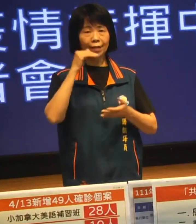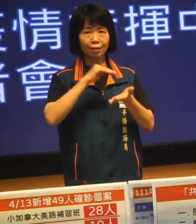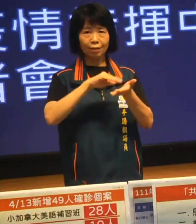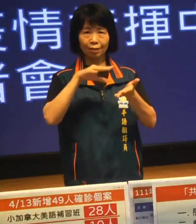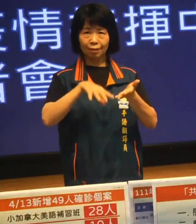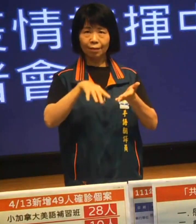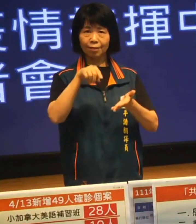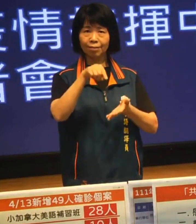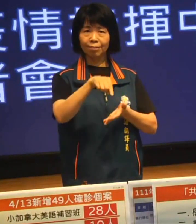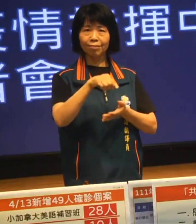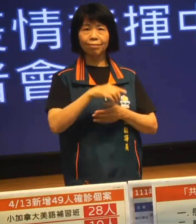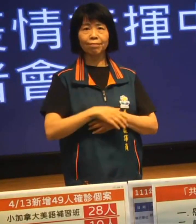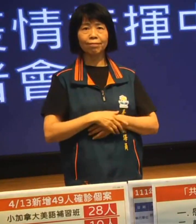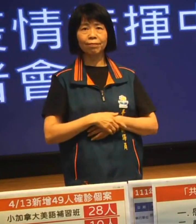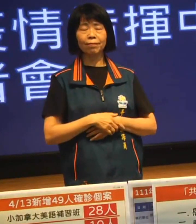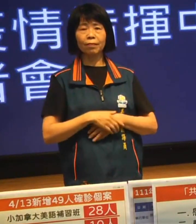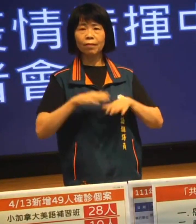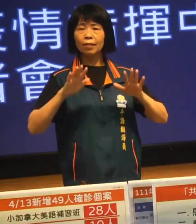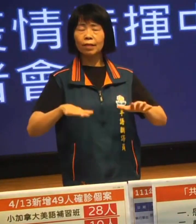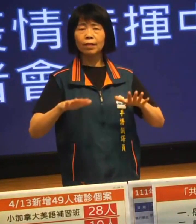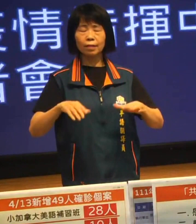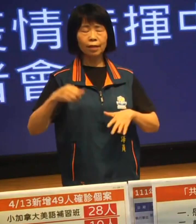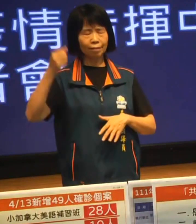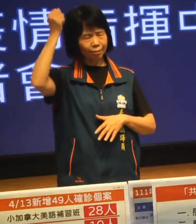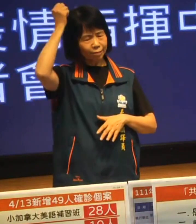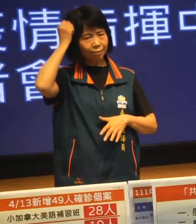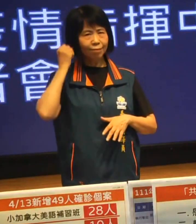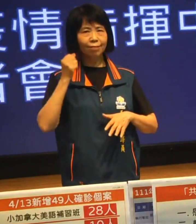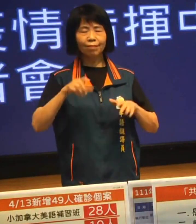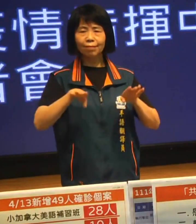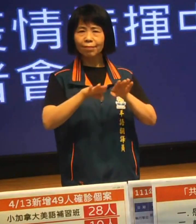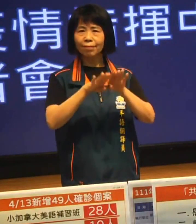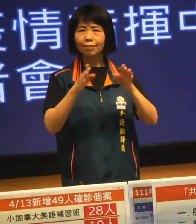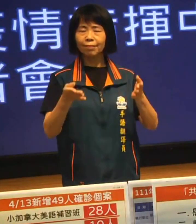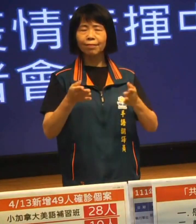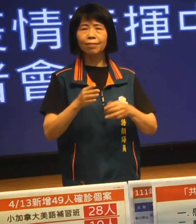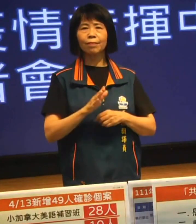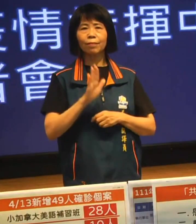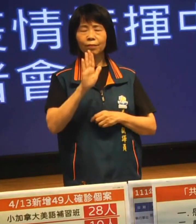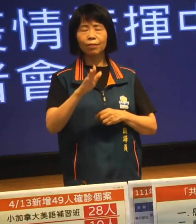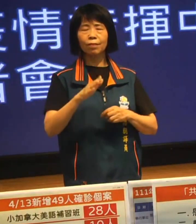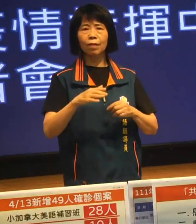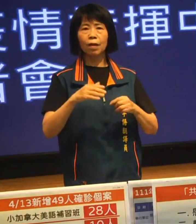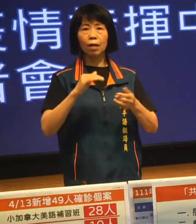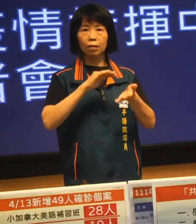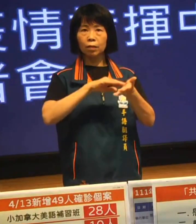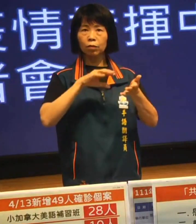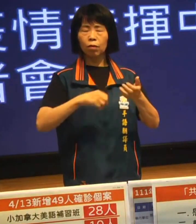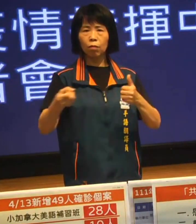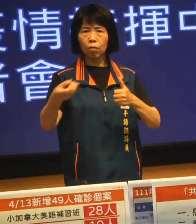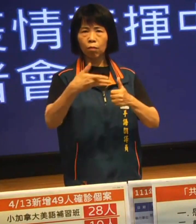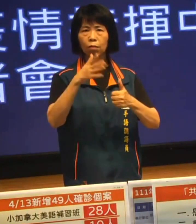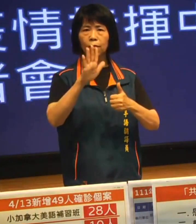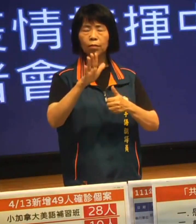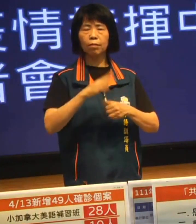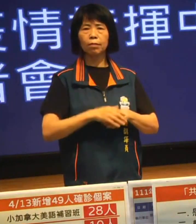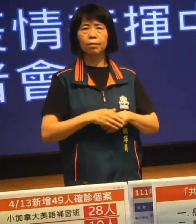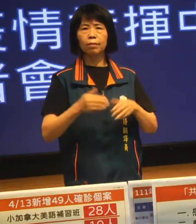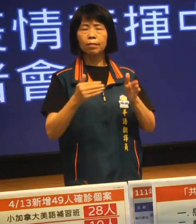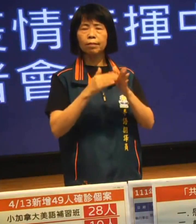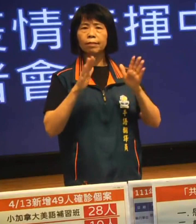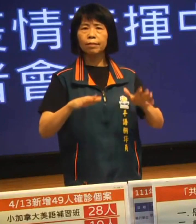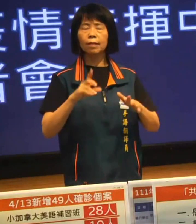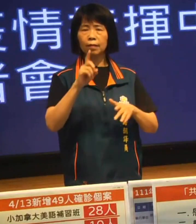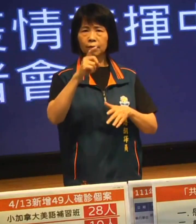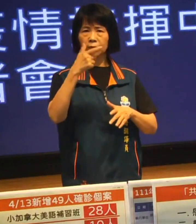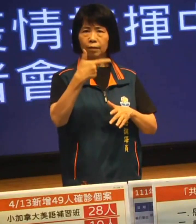他这个今天凌晨开始哈，那发现到有院内感染的现象啊，那到目前为止是